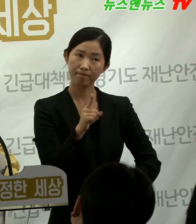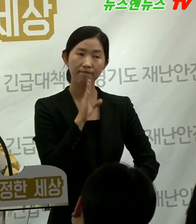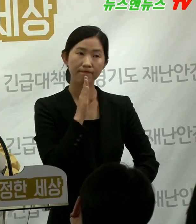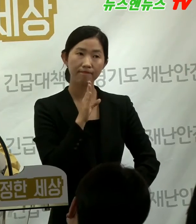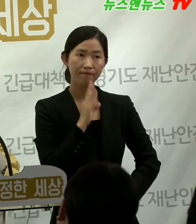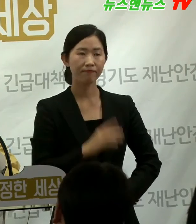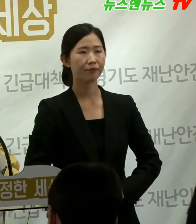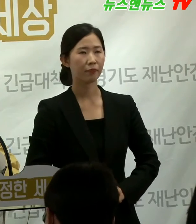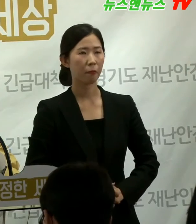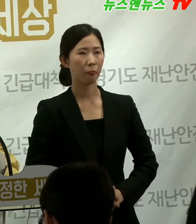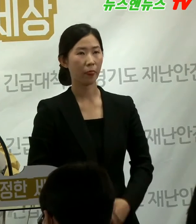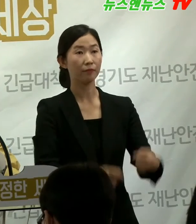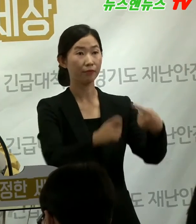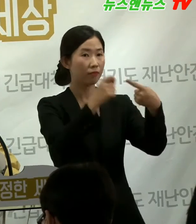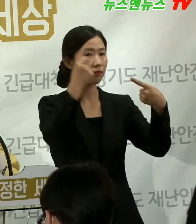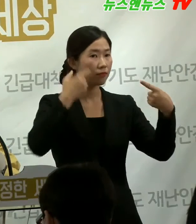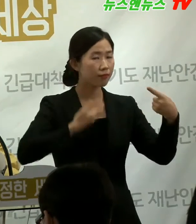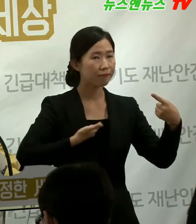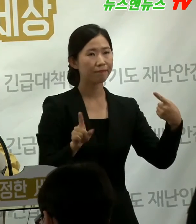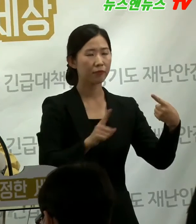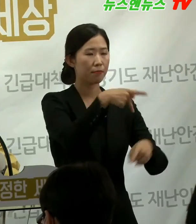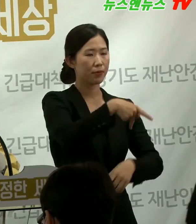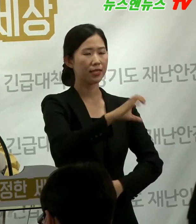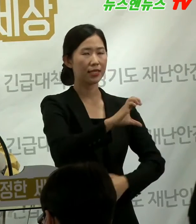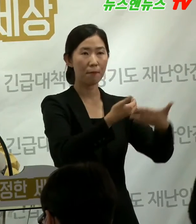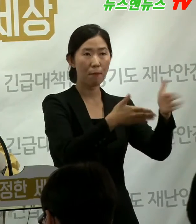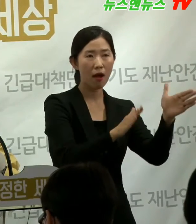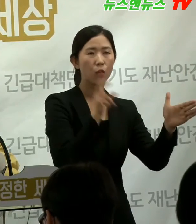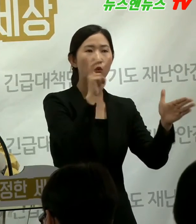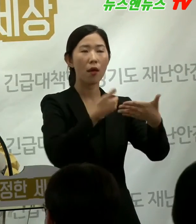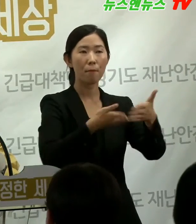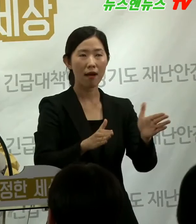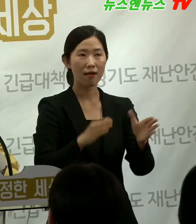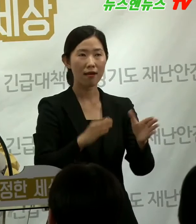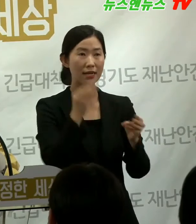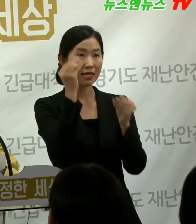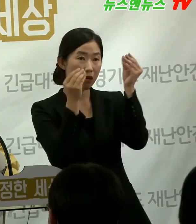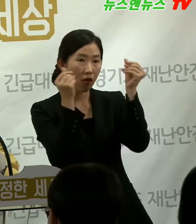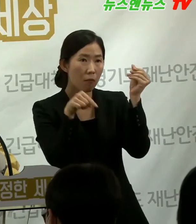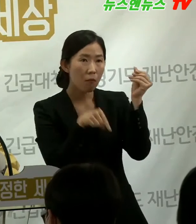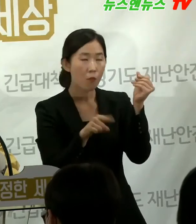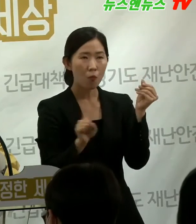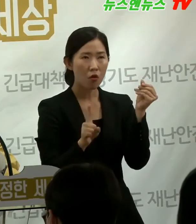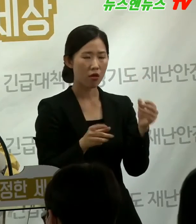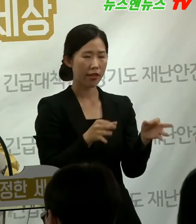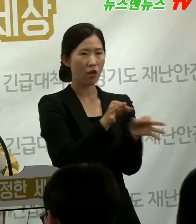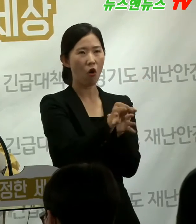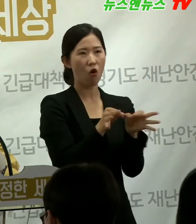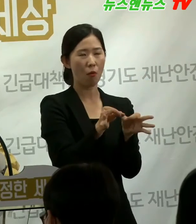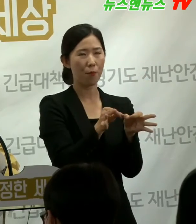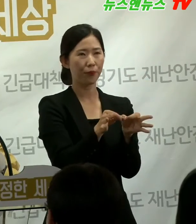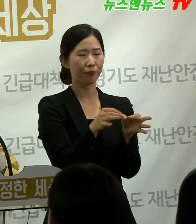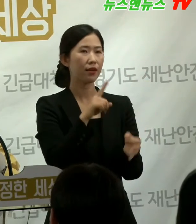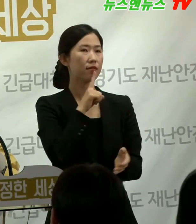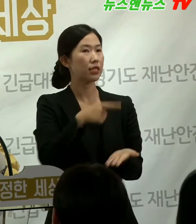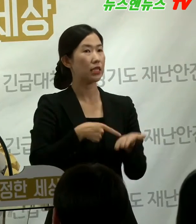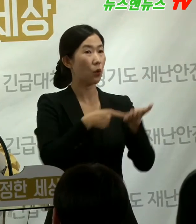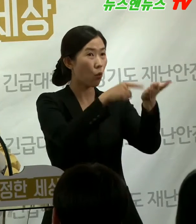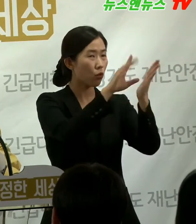일단은 PC방, 노래방, 클럽은 이제 영업업태가 구분되어 있기 때문에 다 확정이